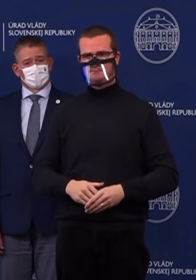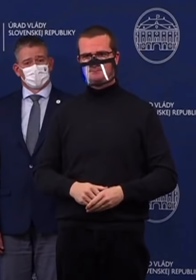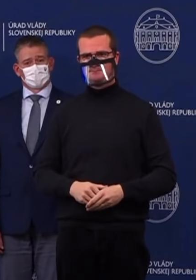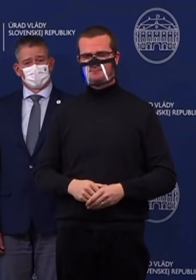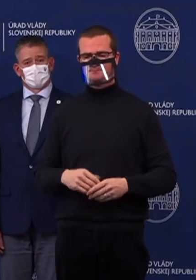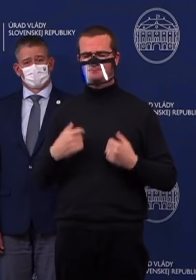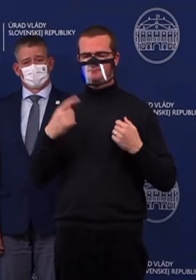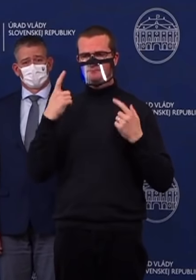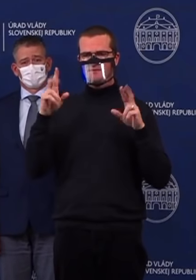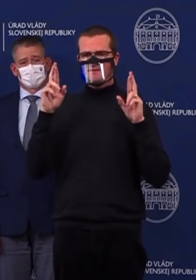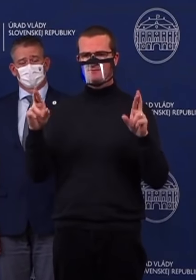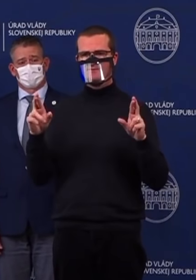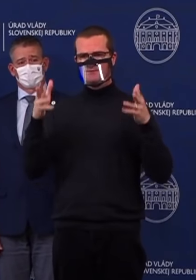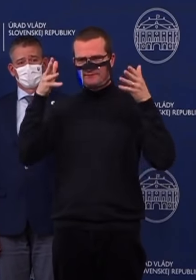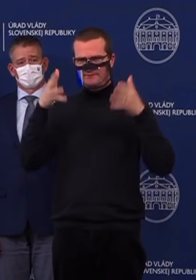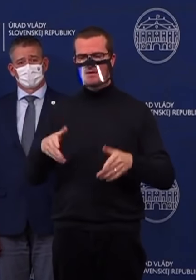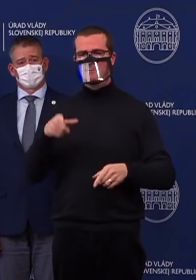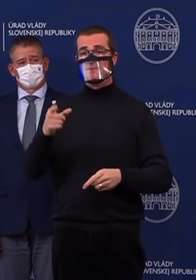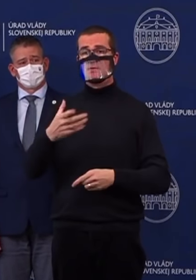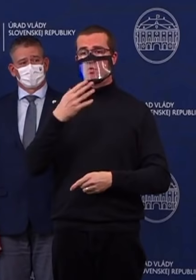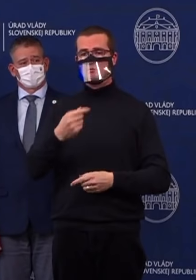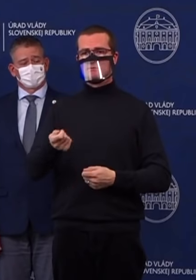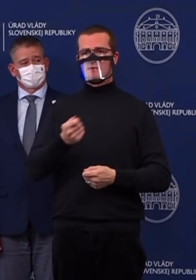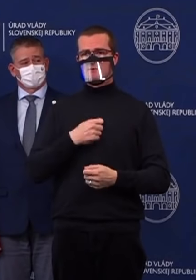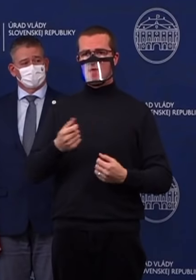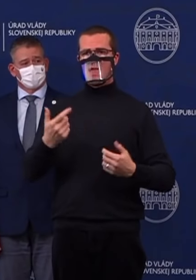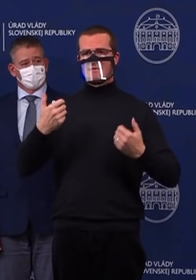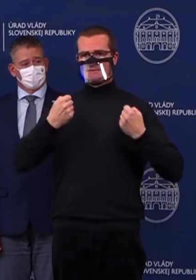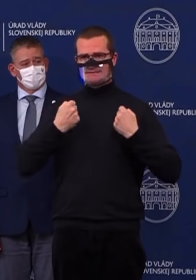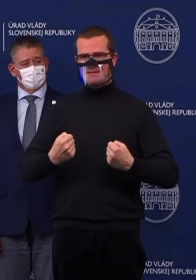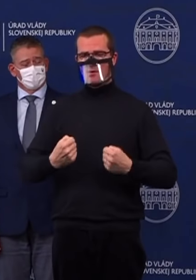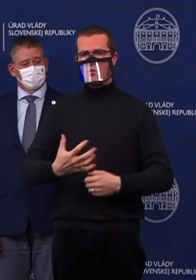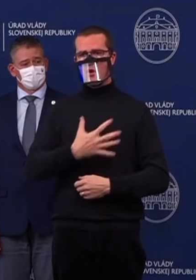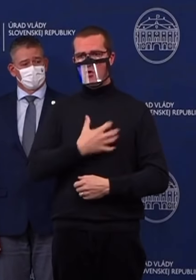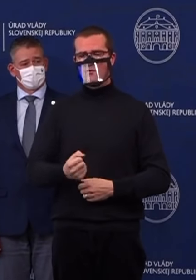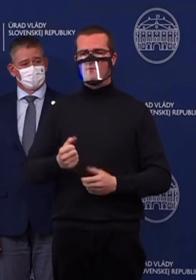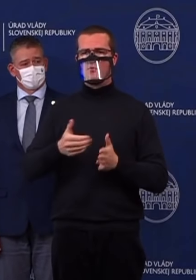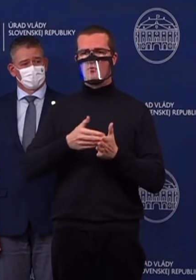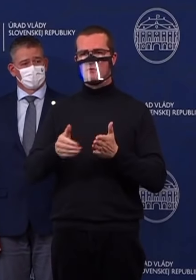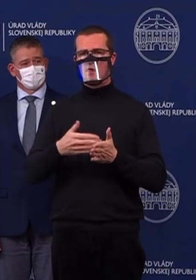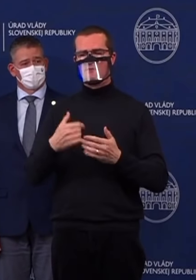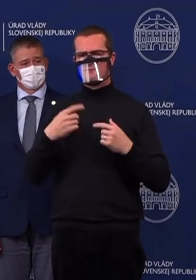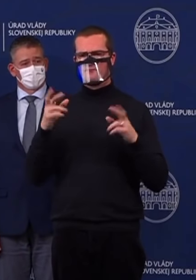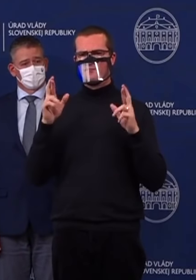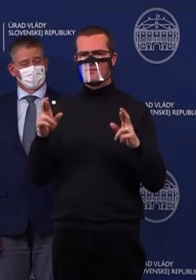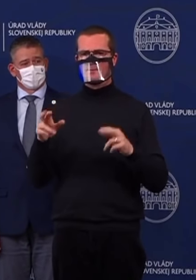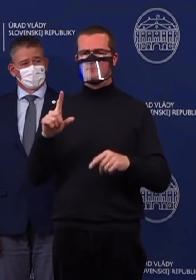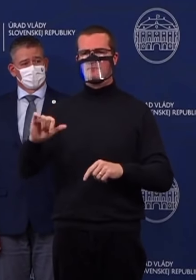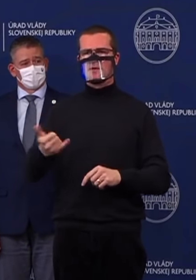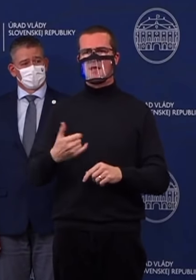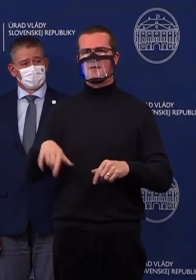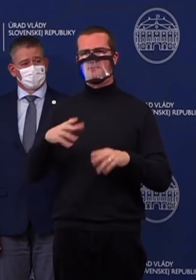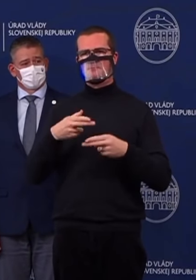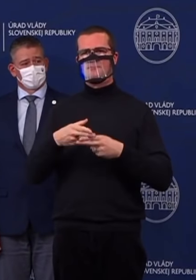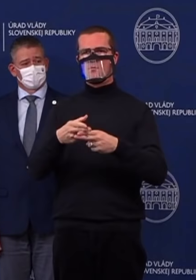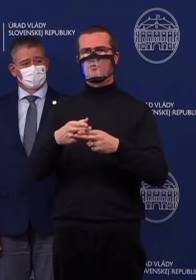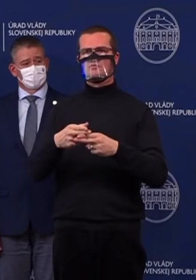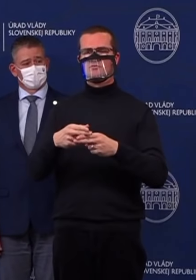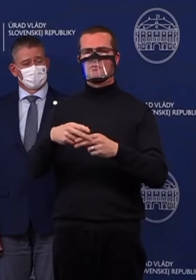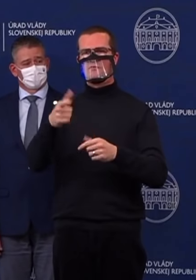A verím, že tento úspech dodá silu a odvahu ďalším. Verím, že aj s pomocou